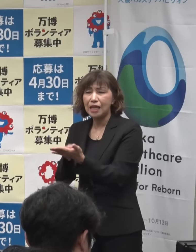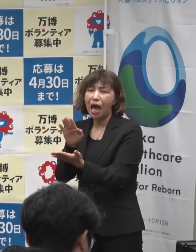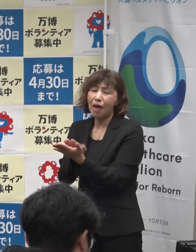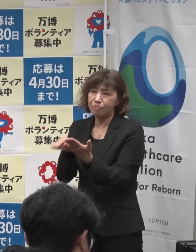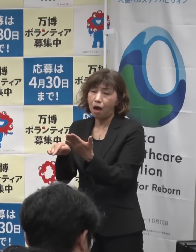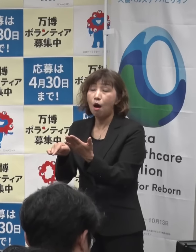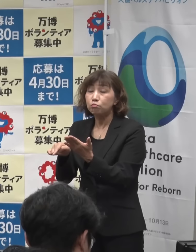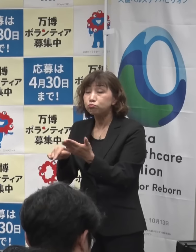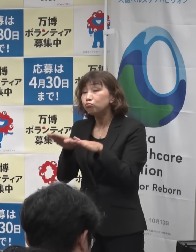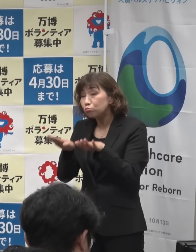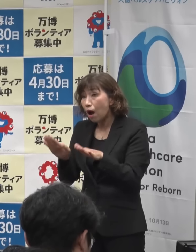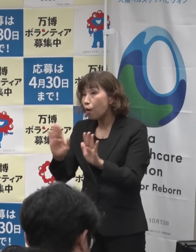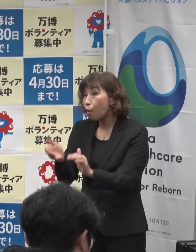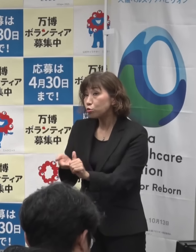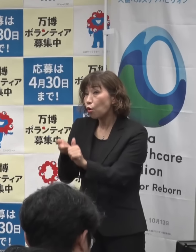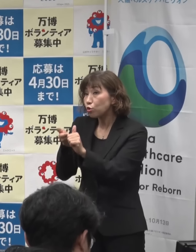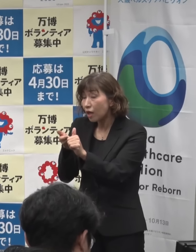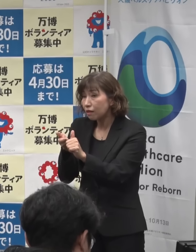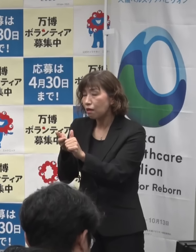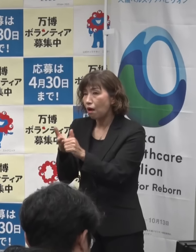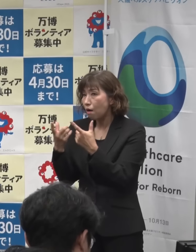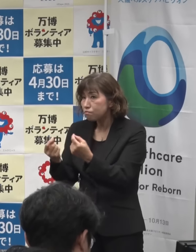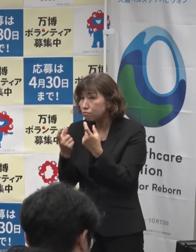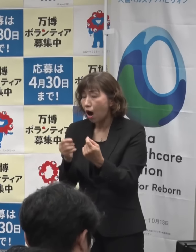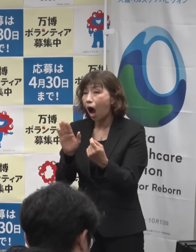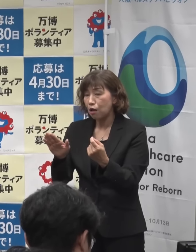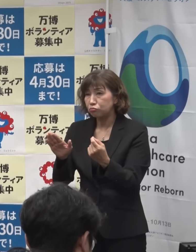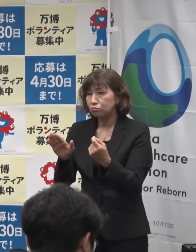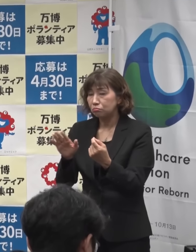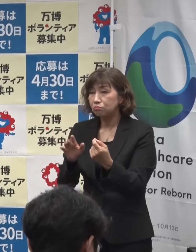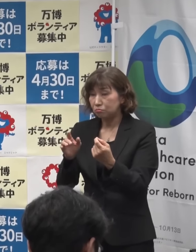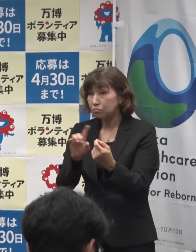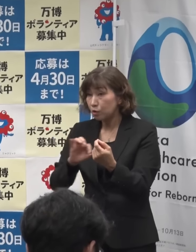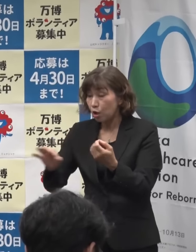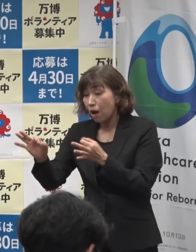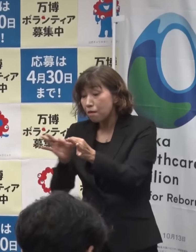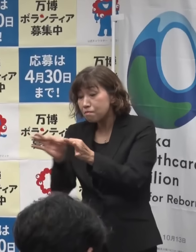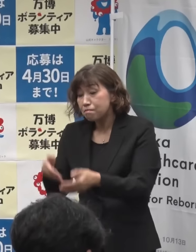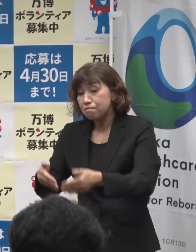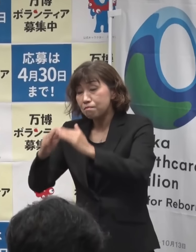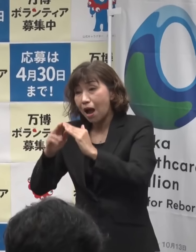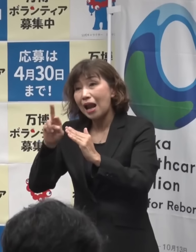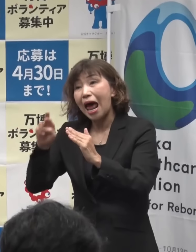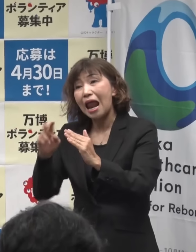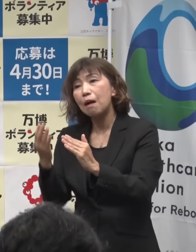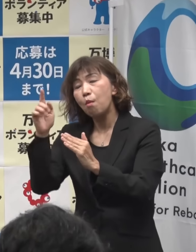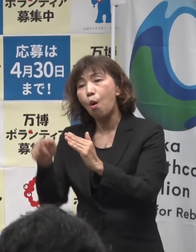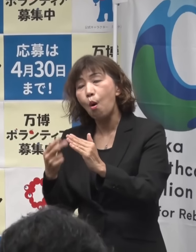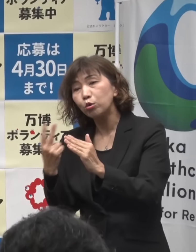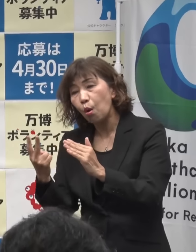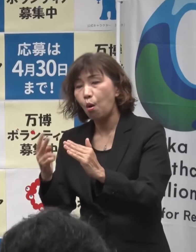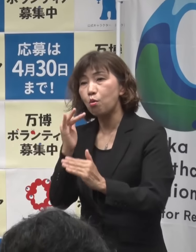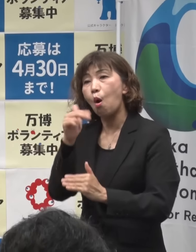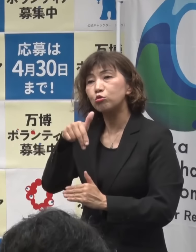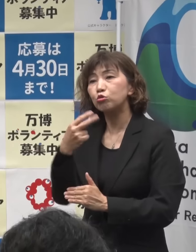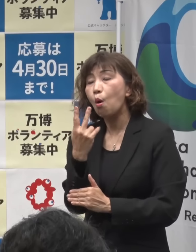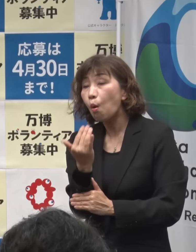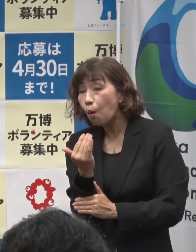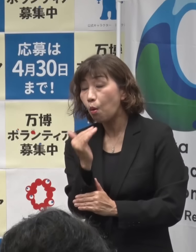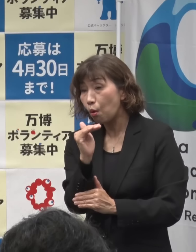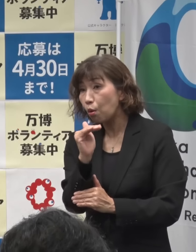しっかりと行われていますし、ララポートができたりいろんなコストコができたりということで社